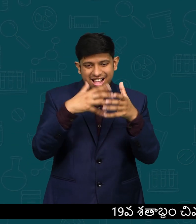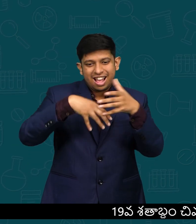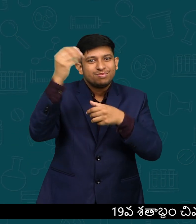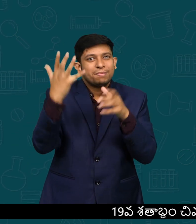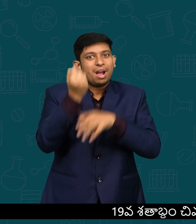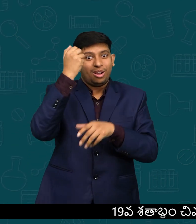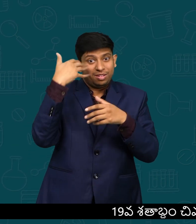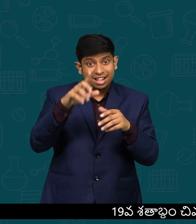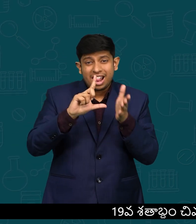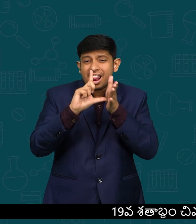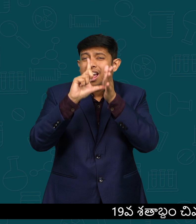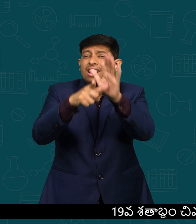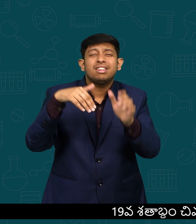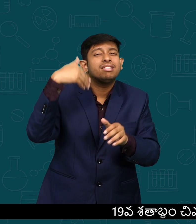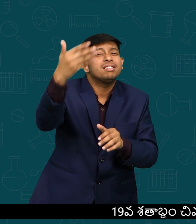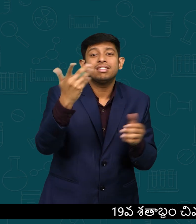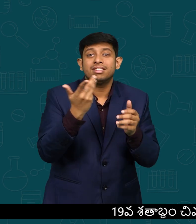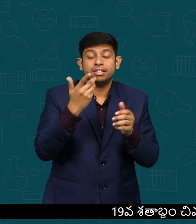పంతొమ్మిదవ శతాబ్దం చివరి భాగంలో జరిగాయి.